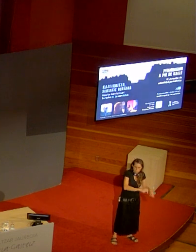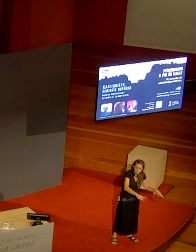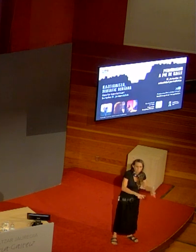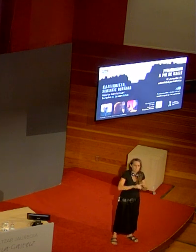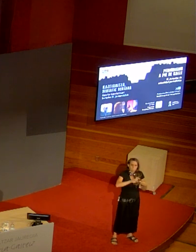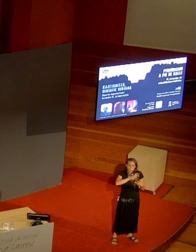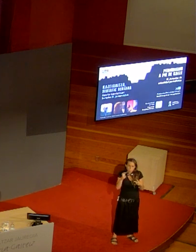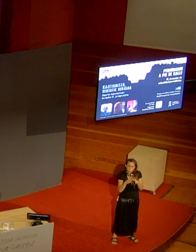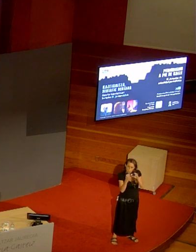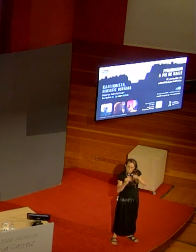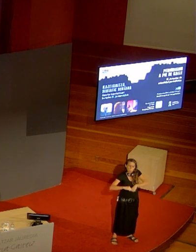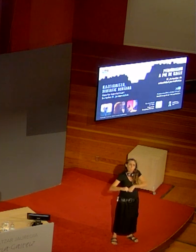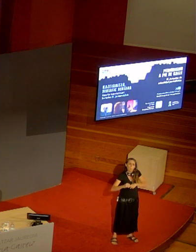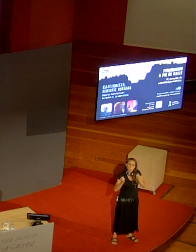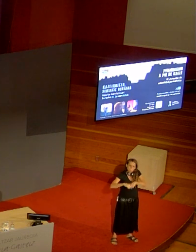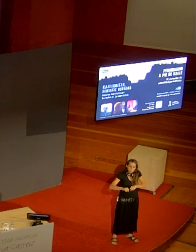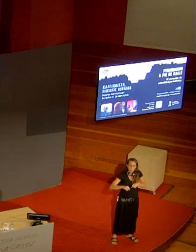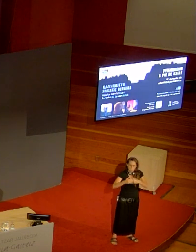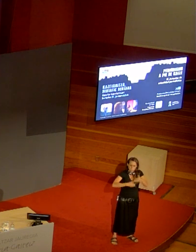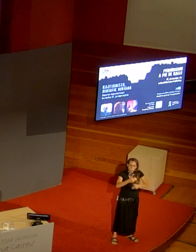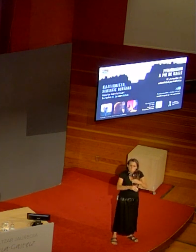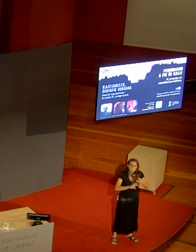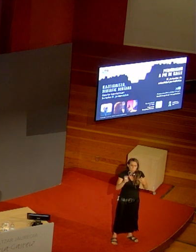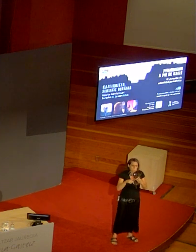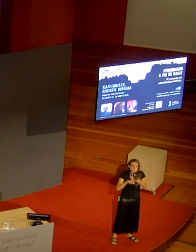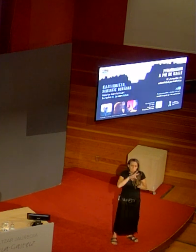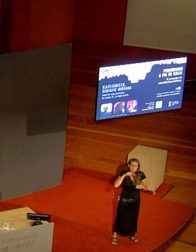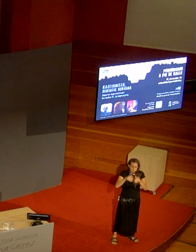en villaherán Israel gobernó